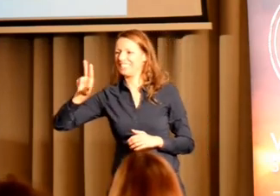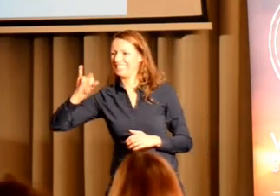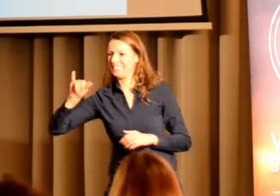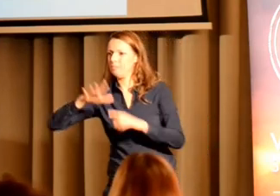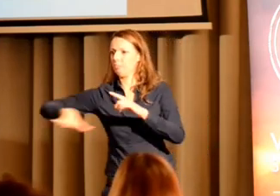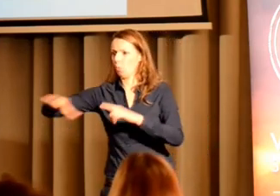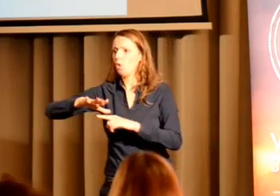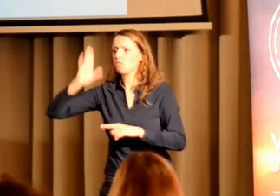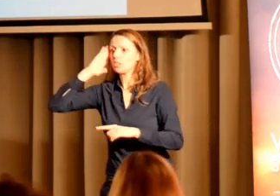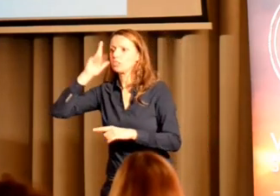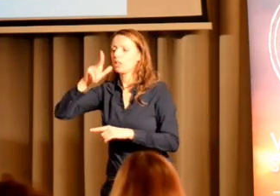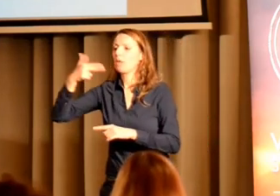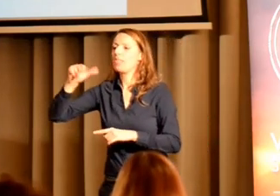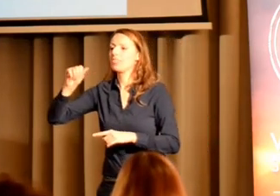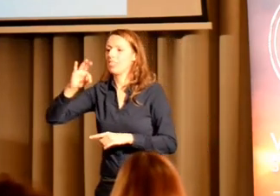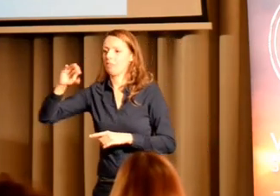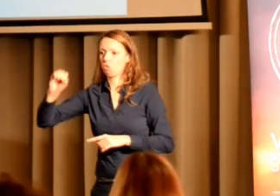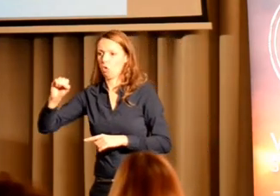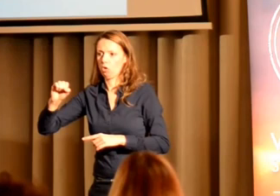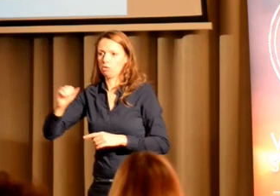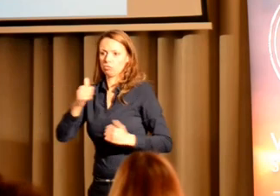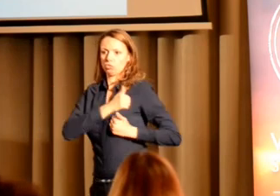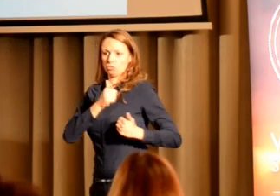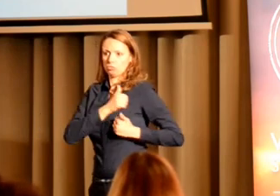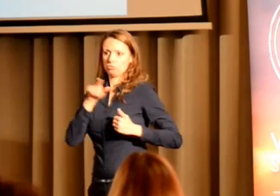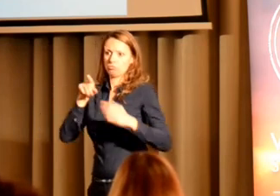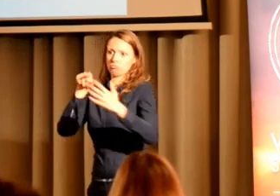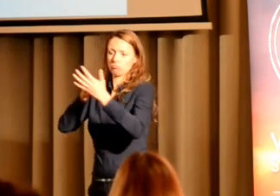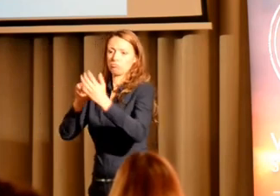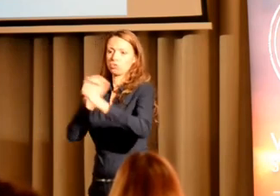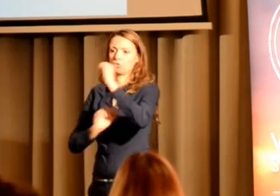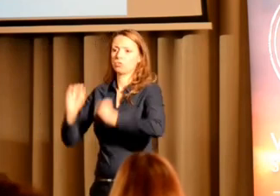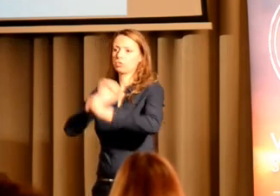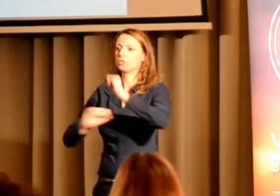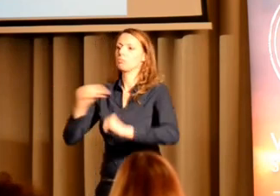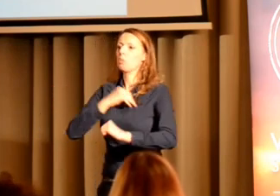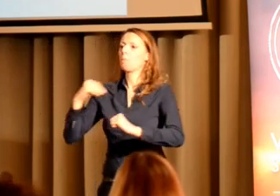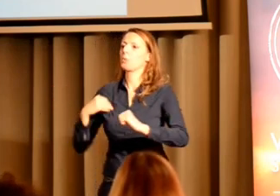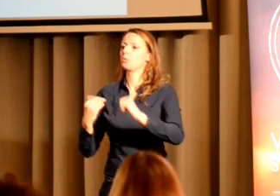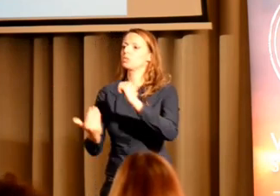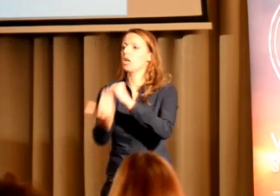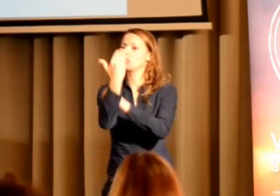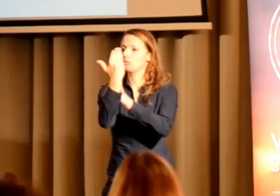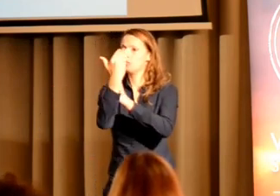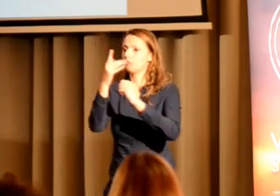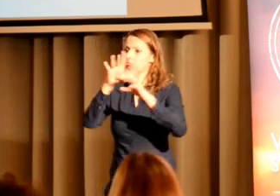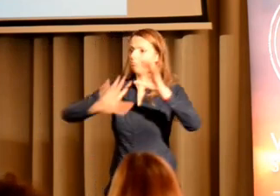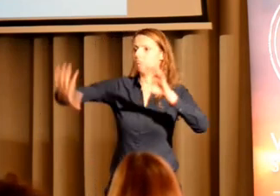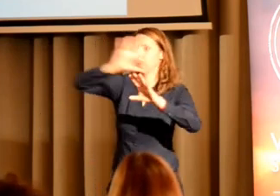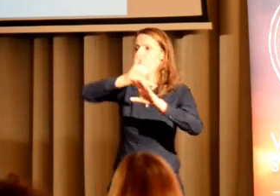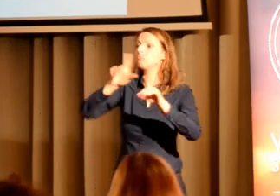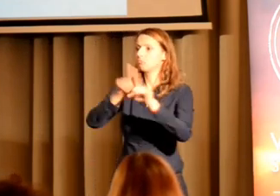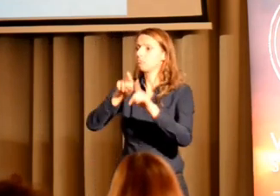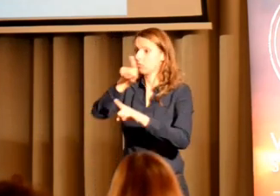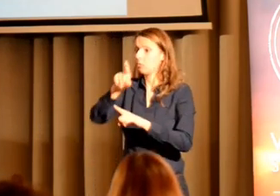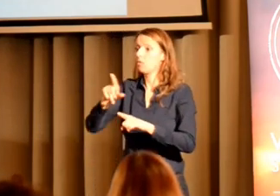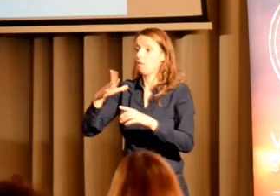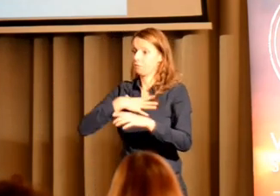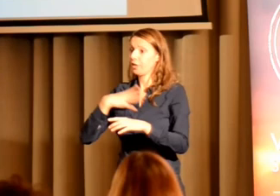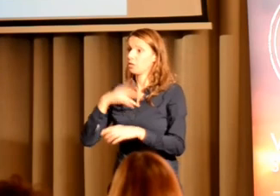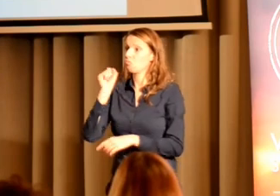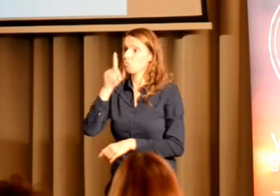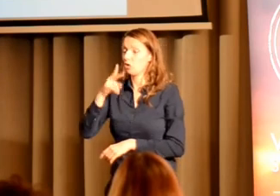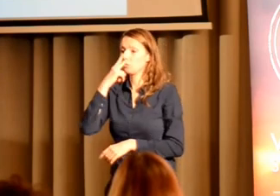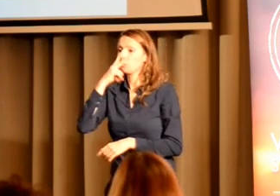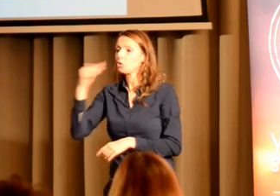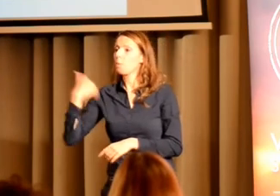z NATO tam ćwiczą na takim dużym poligonie w Polsce Zachodniej. Tam się osiedliły też wilki. Ta biała plama w środku tego kompleksu leśnego to jest miejsce,